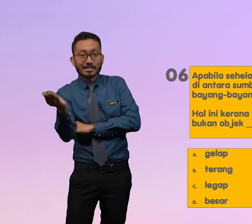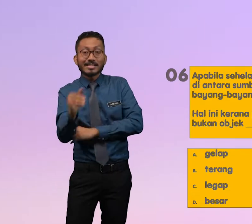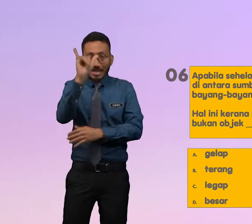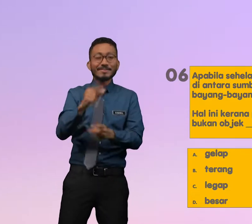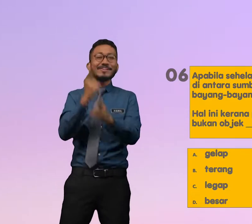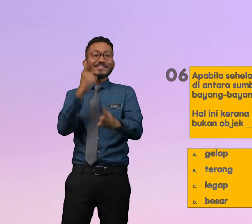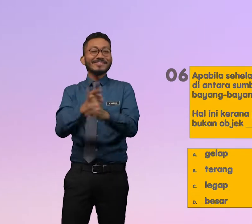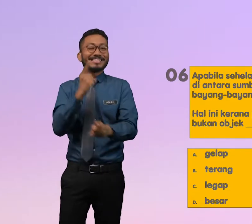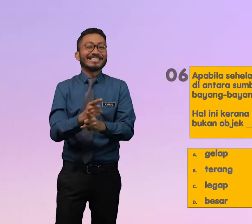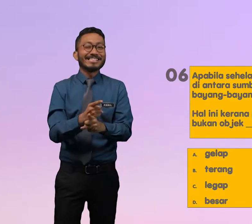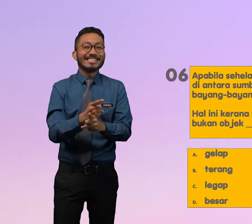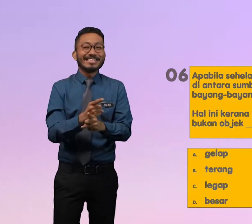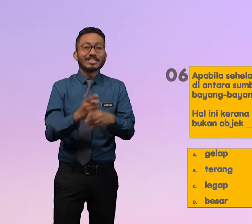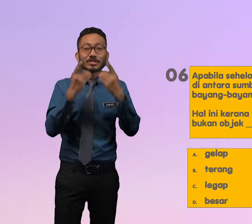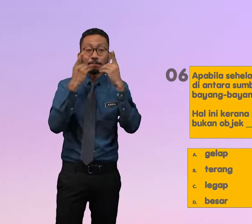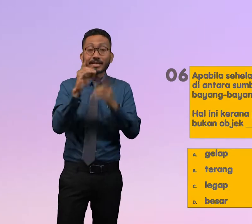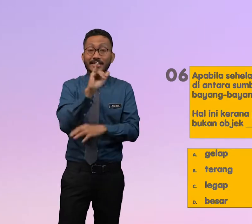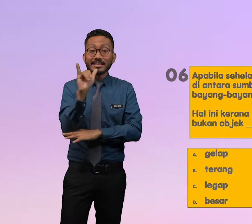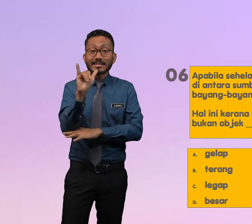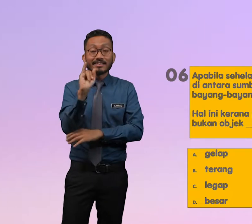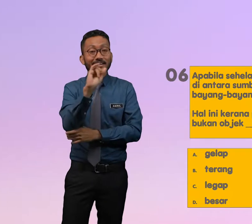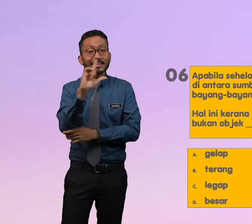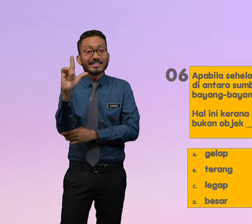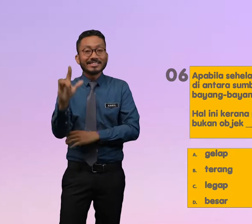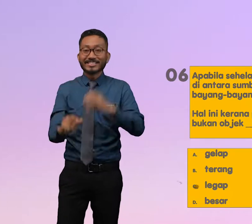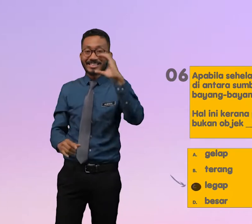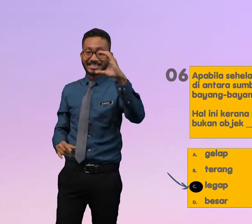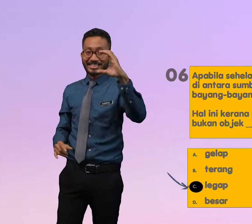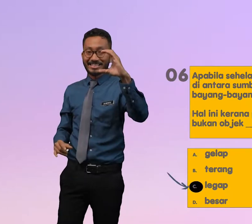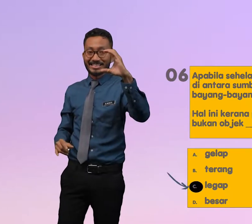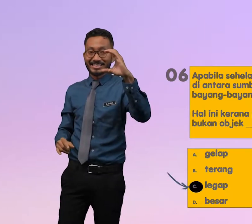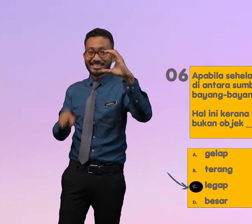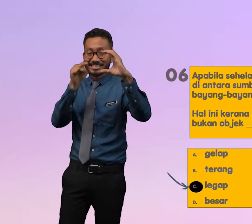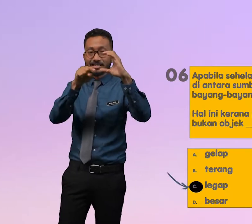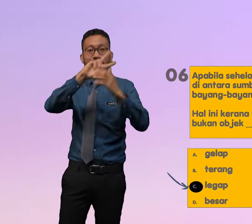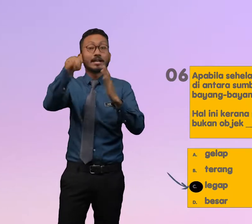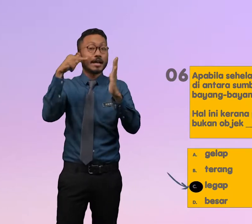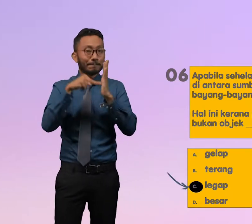Ya betul. Cepatnya ialah di belakang.